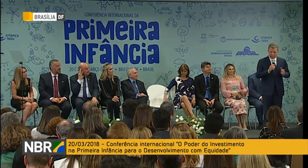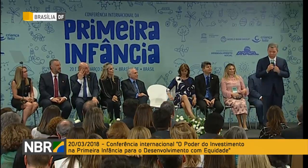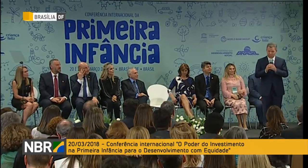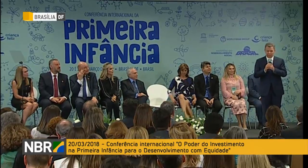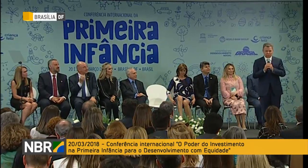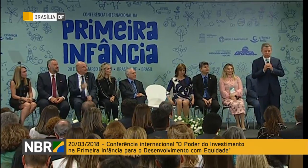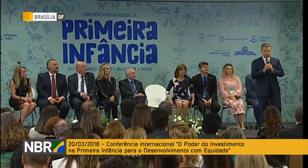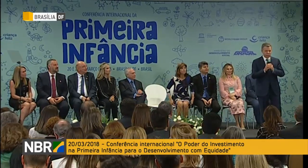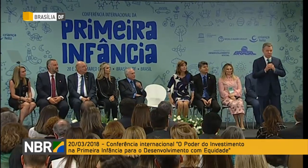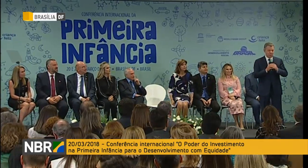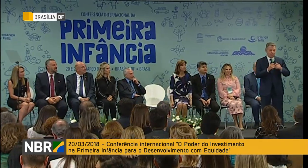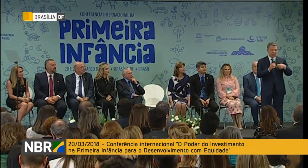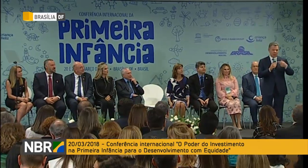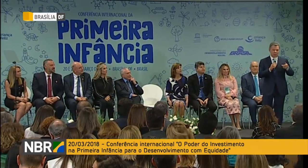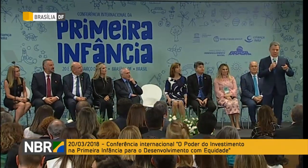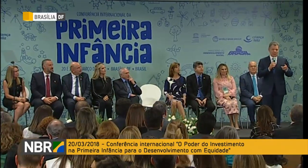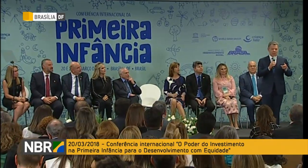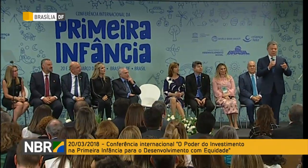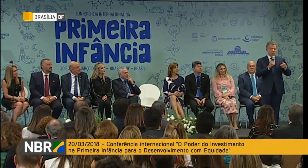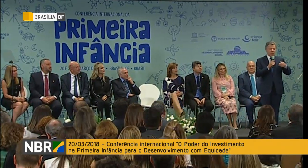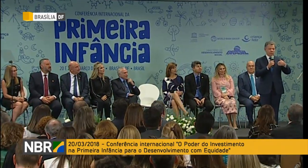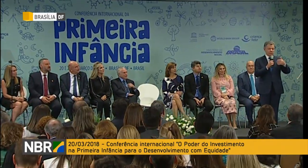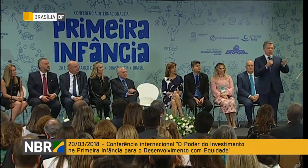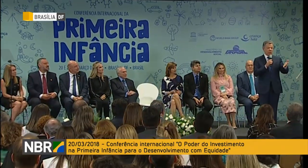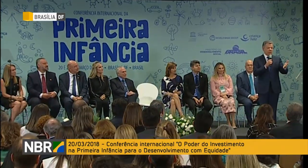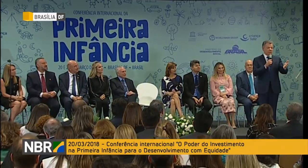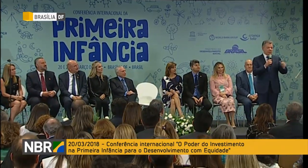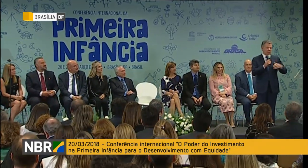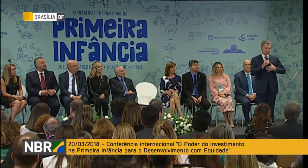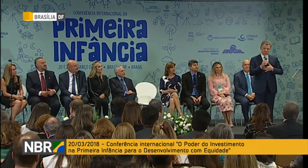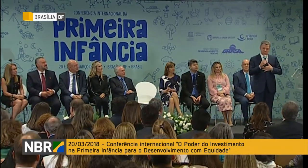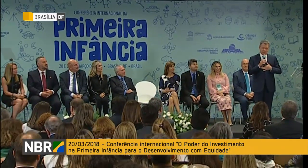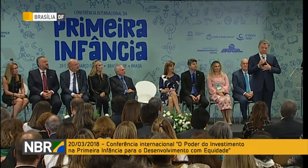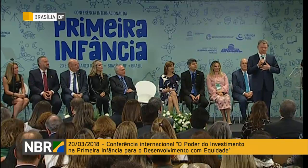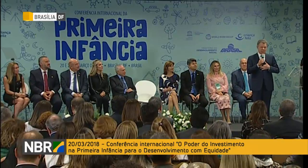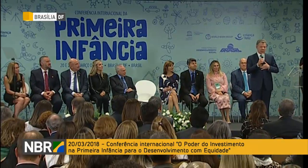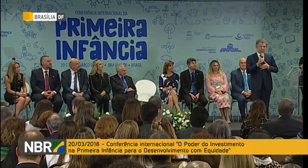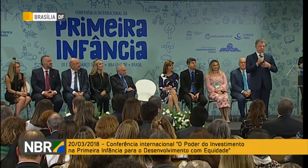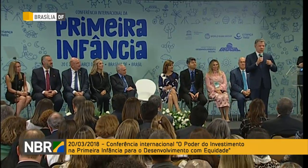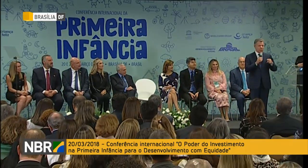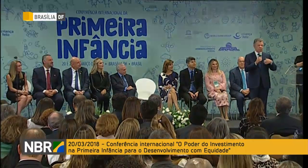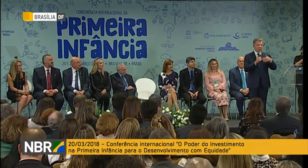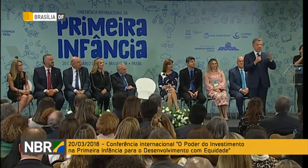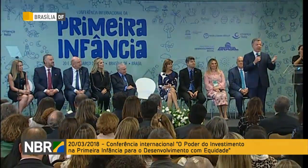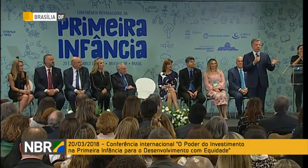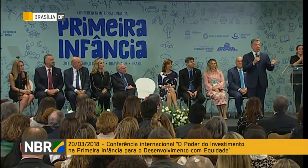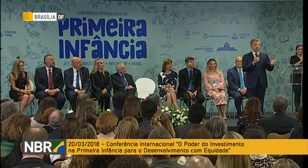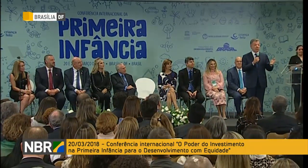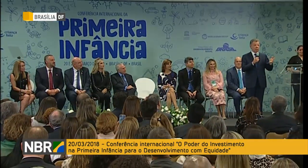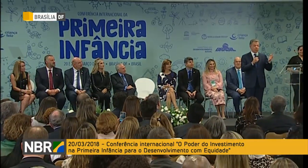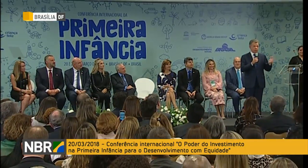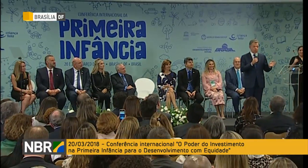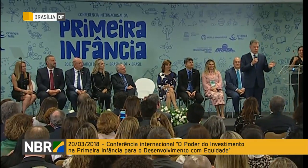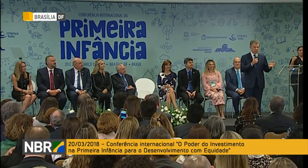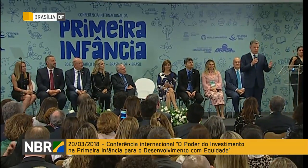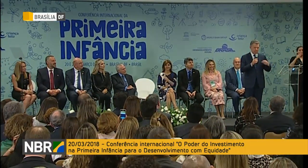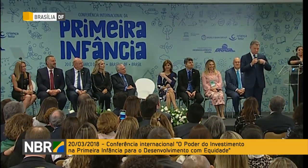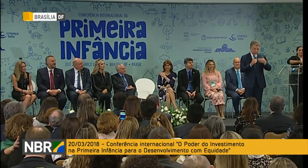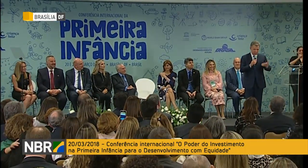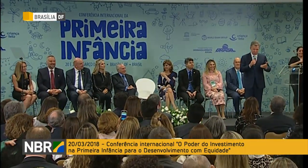Muito boas tardes a todos. Como em 5 meses já não serei presidente, estou praticando para ser